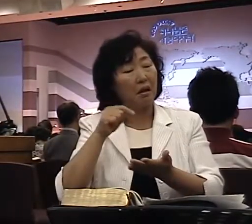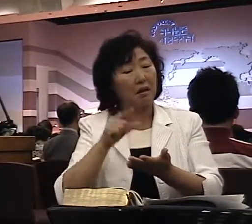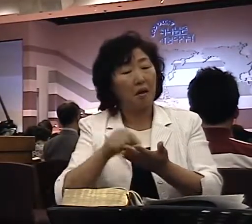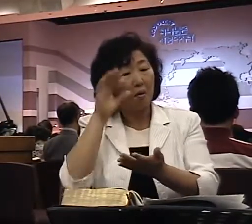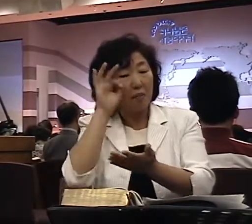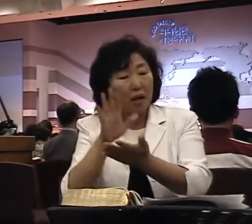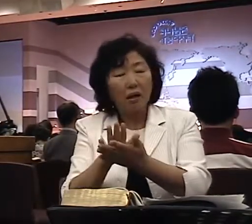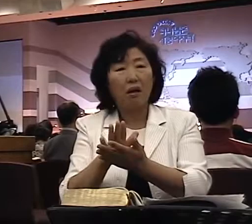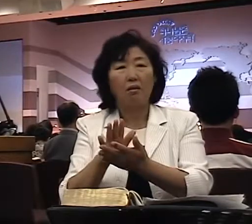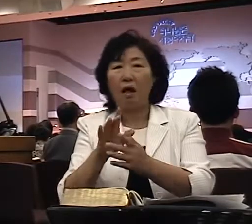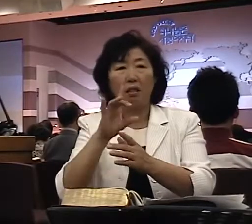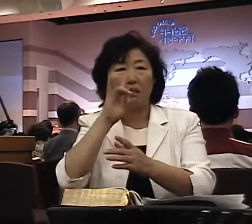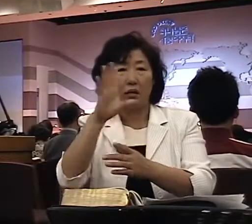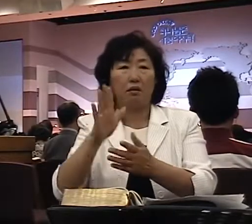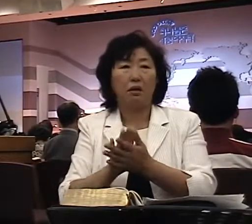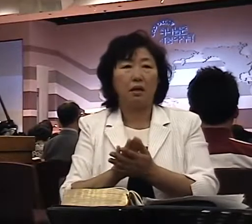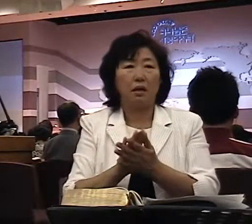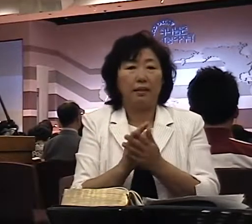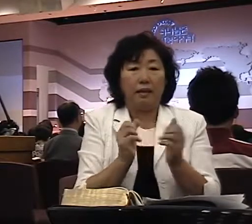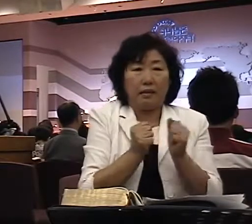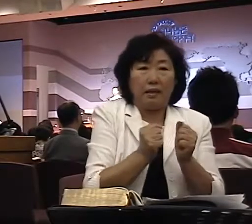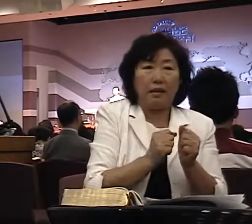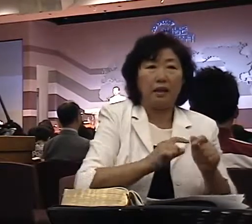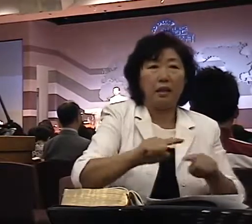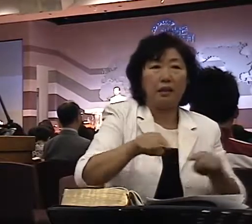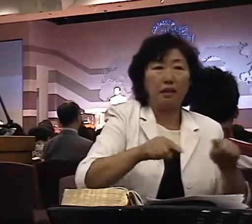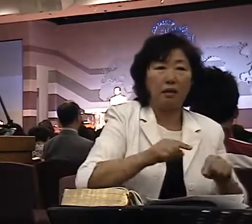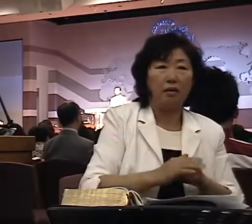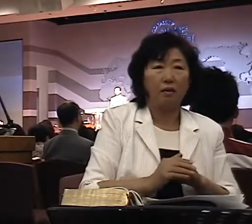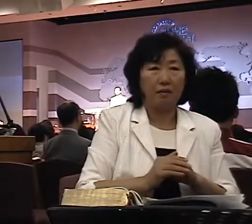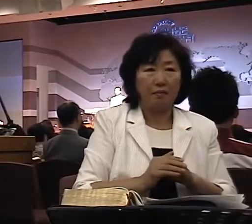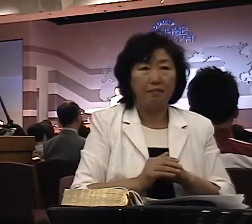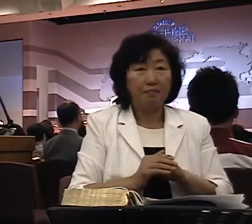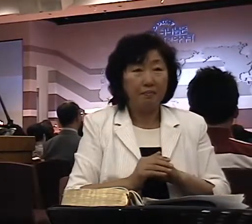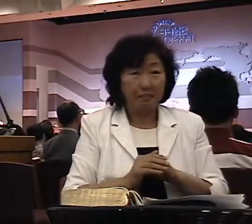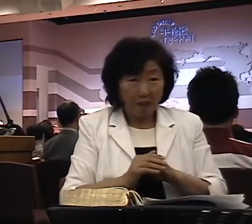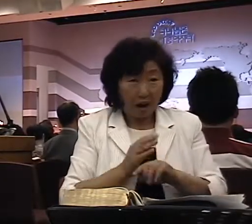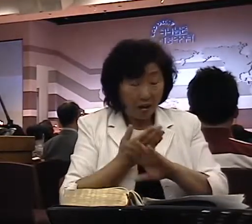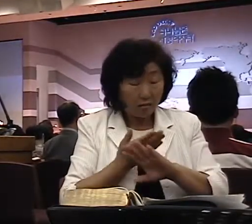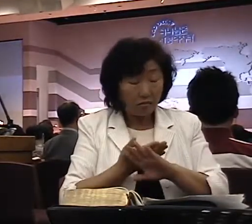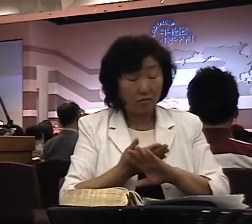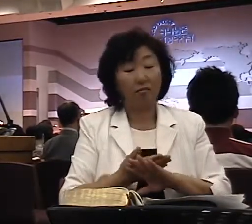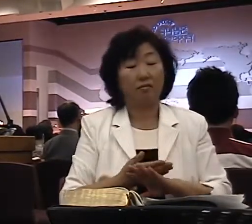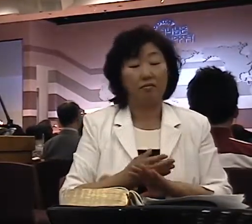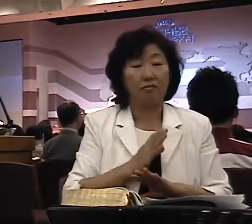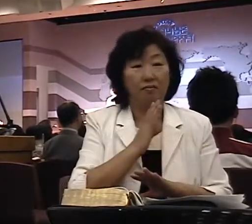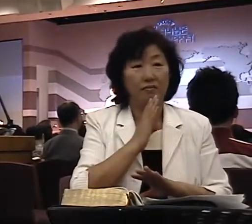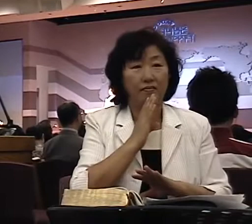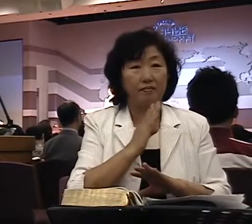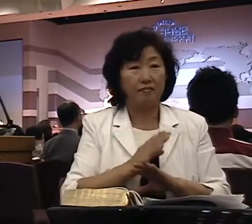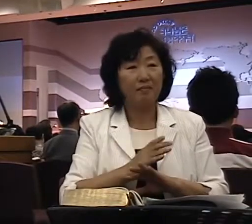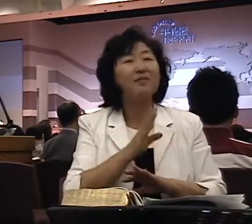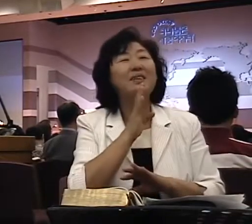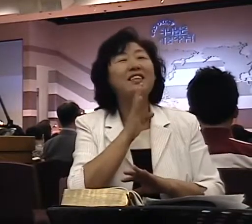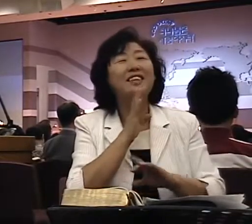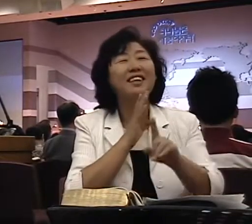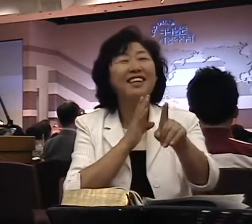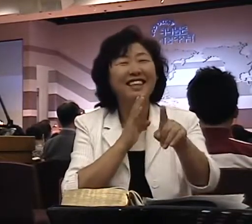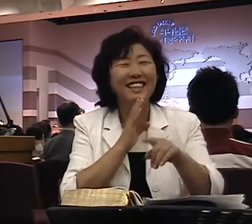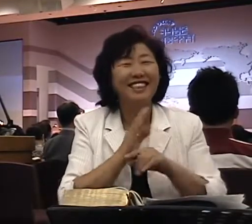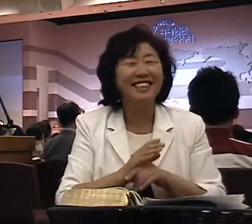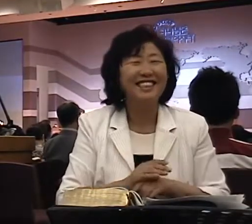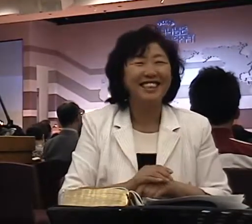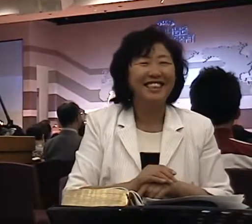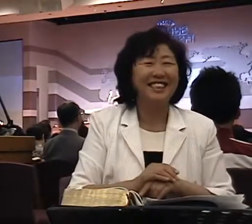냉정하게 다룰 것, 하나님 앞에서 냉정하게 다룰 수 있어야 합니다. 감정에 치우친 모습을 보이지 않고